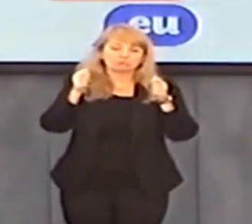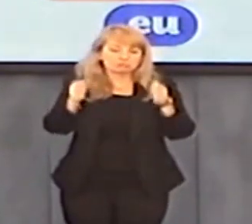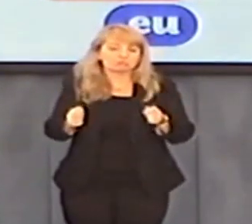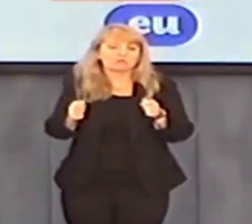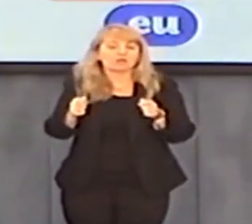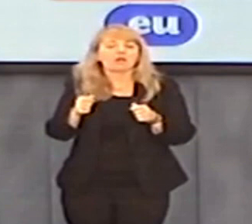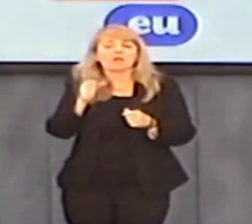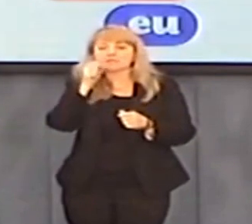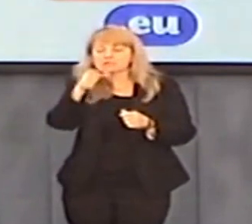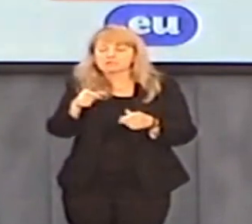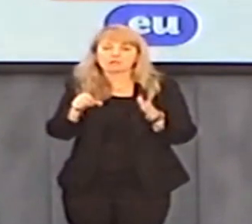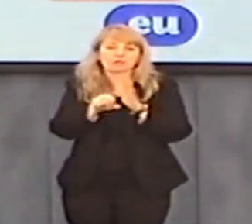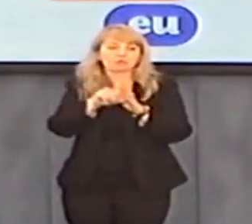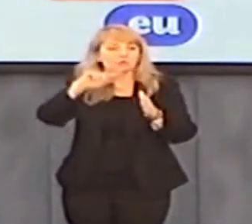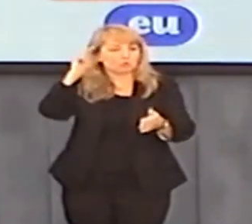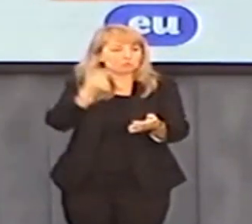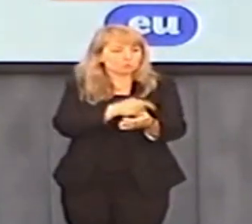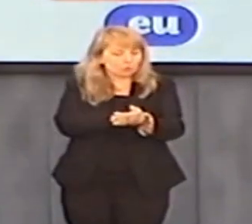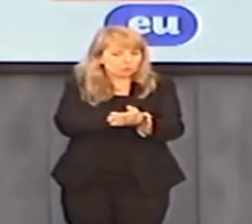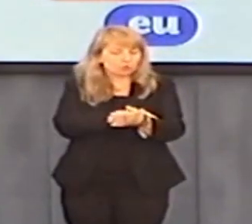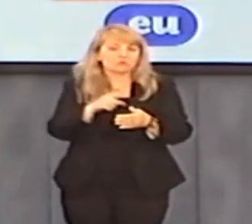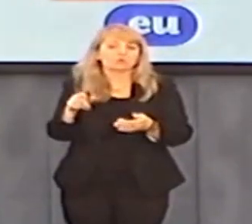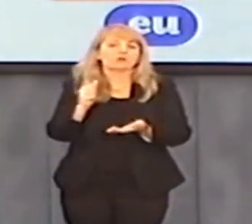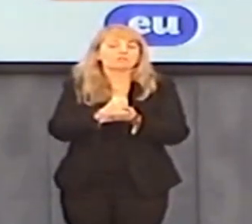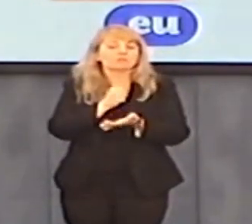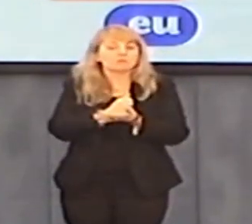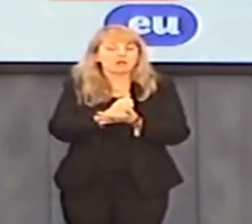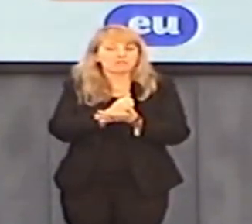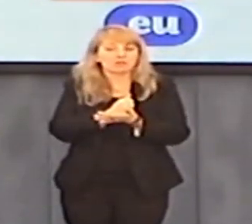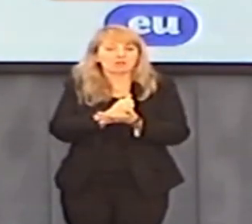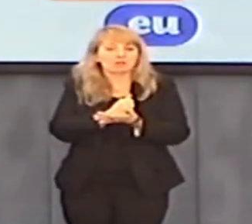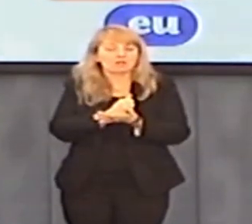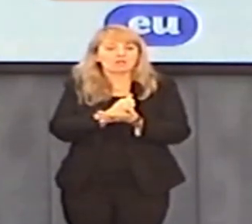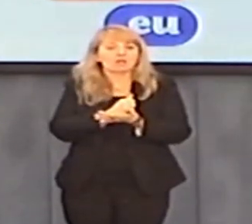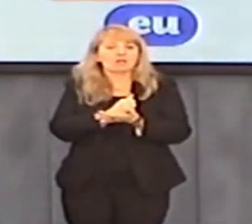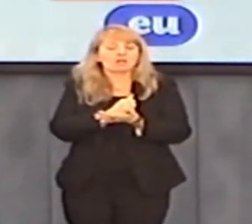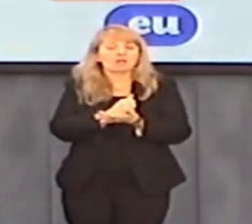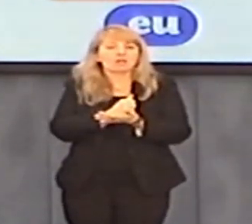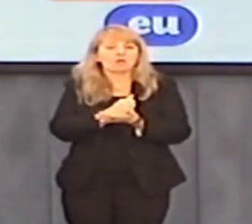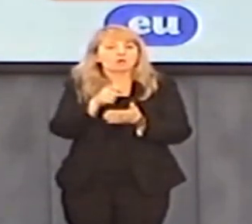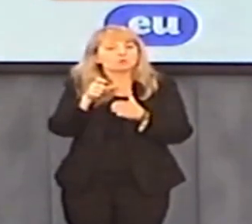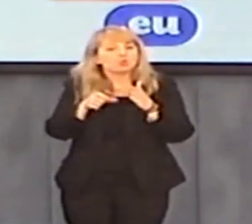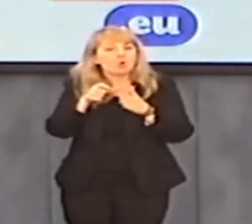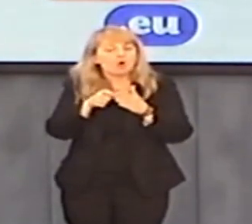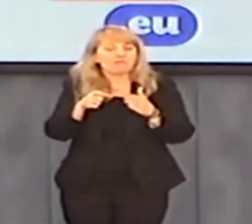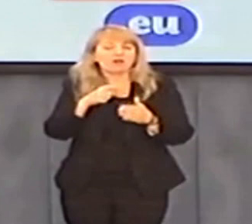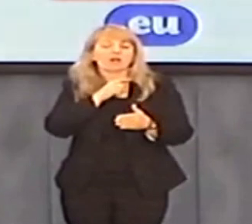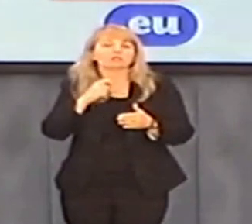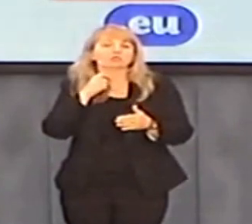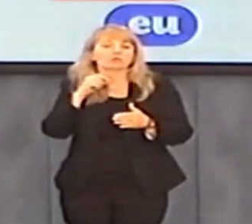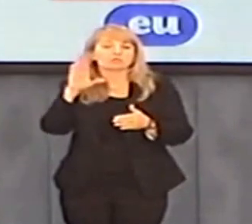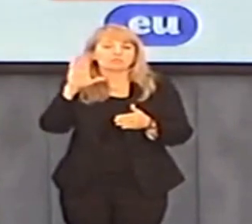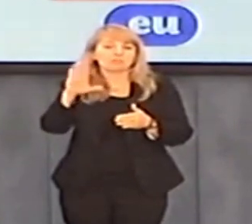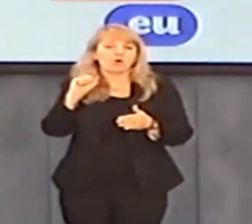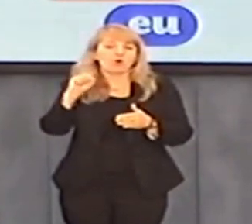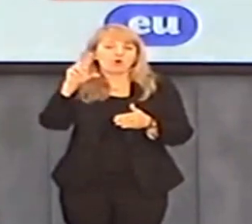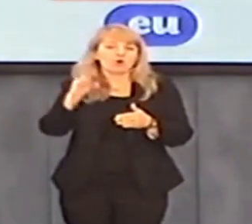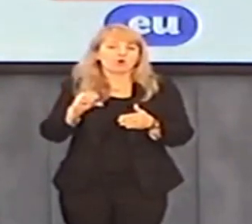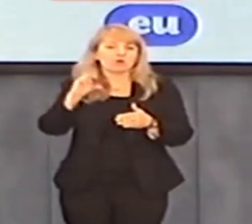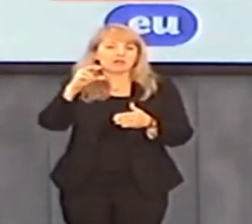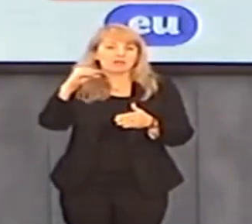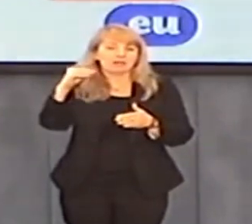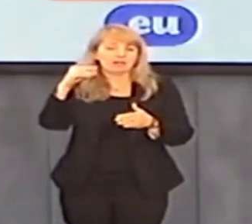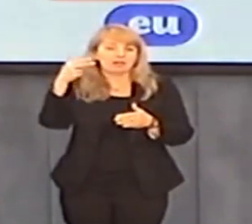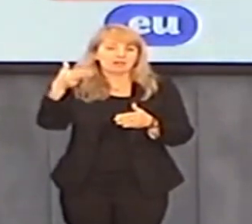doniesienie przeze mnie do prokuratury w sprawie wypowiedzi księdza Bochyńskiego. Jak Państwo już